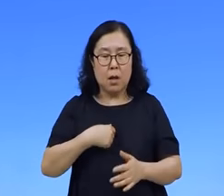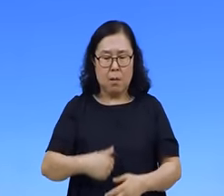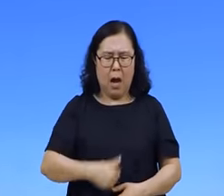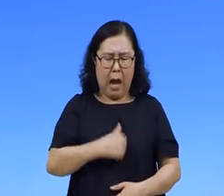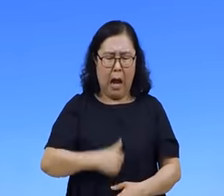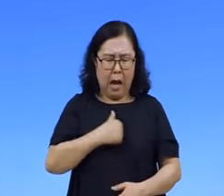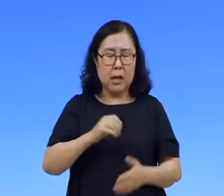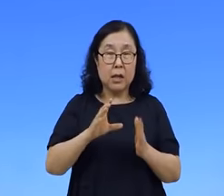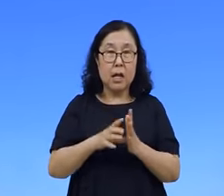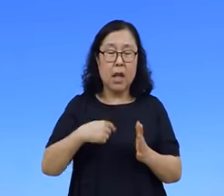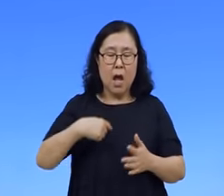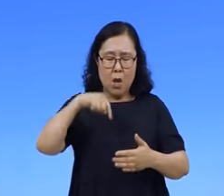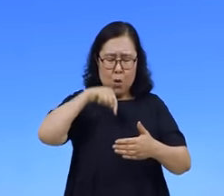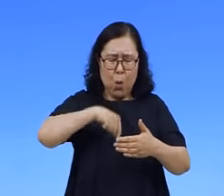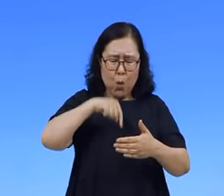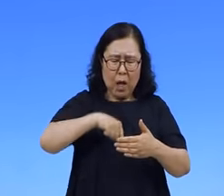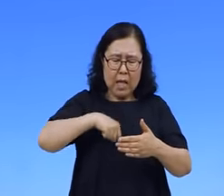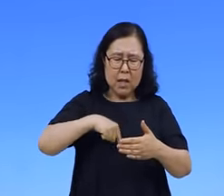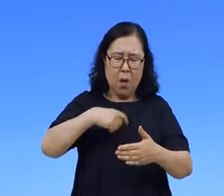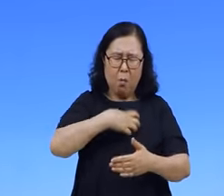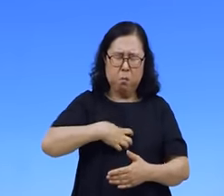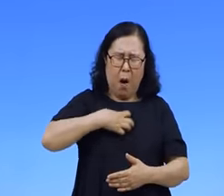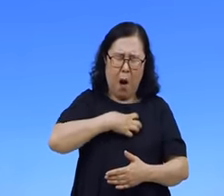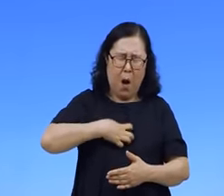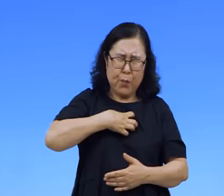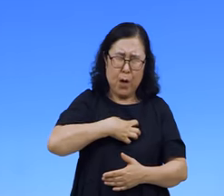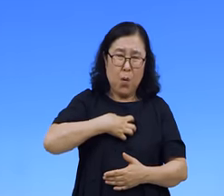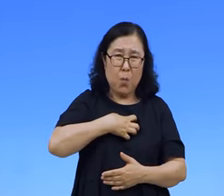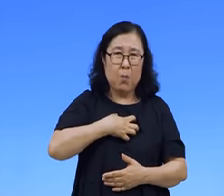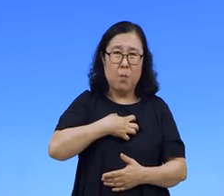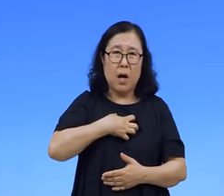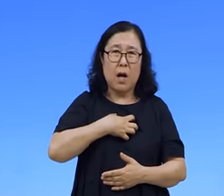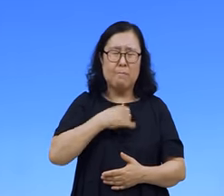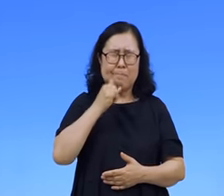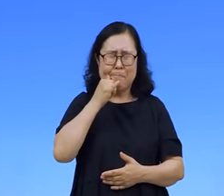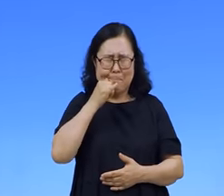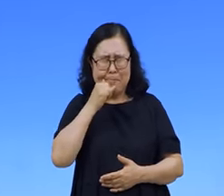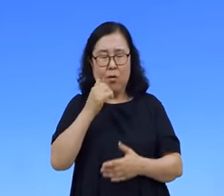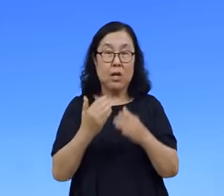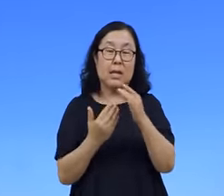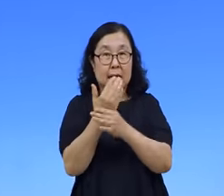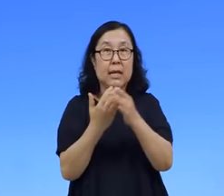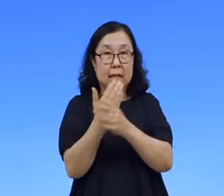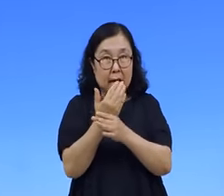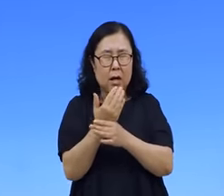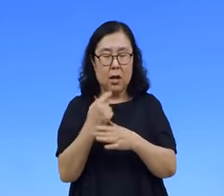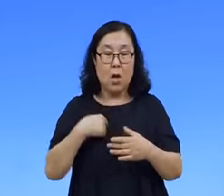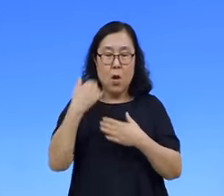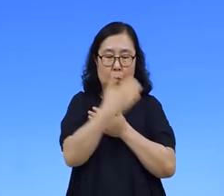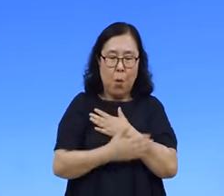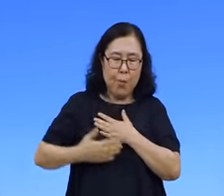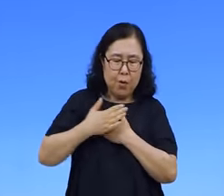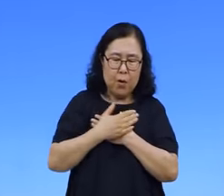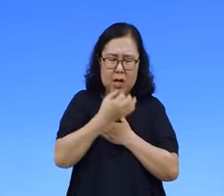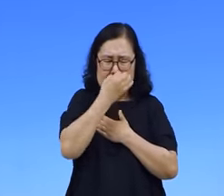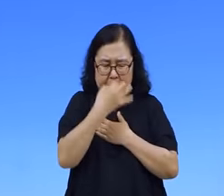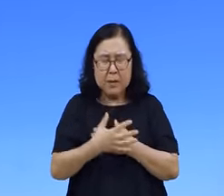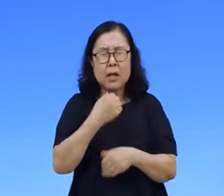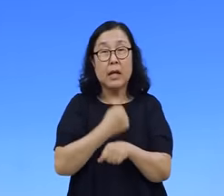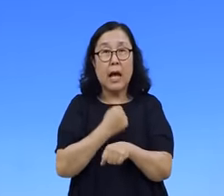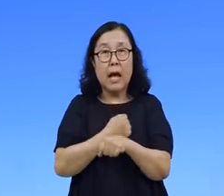우리 내면에서 얼마나 독한 것들이 많이 뿜어져 나오겠는가. 그게 얼마나 우리 몸을 이게